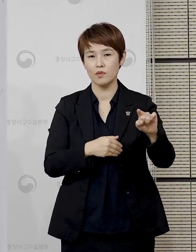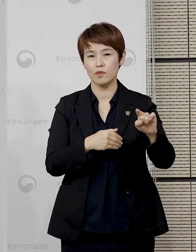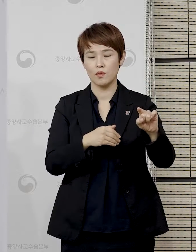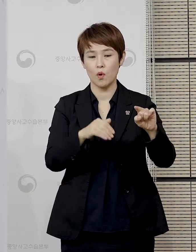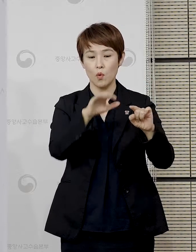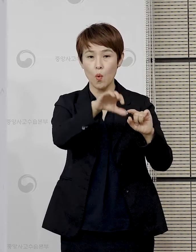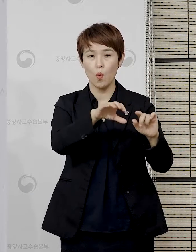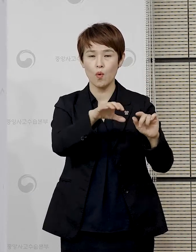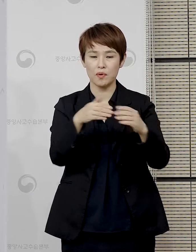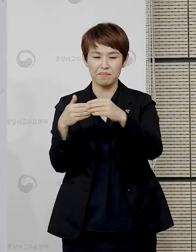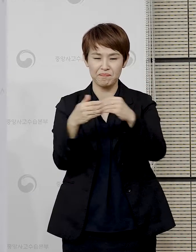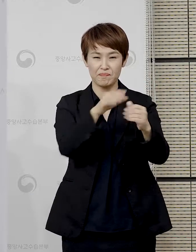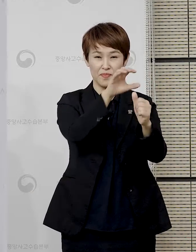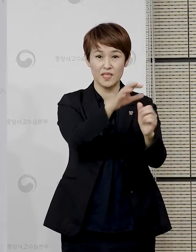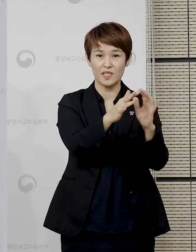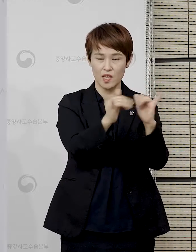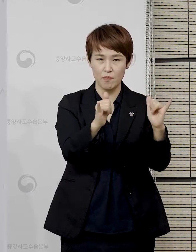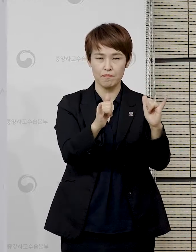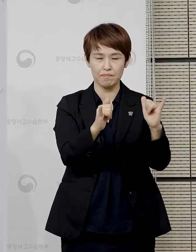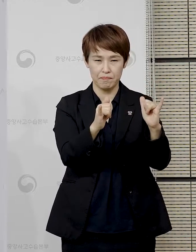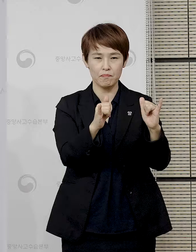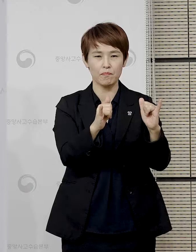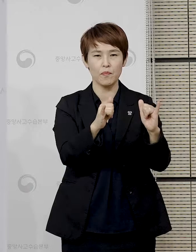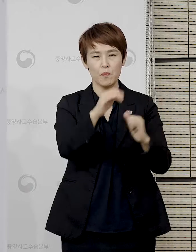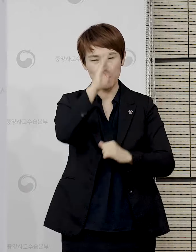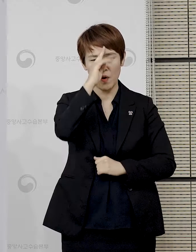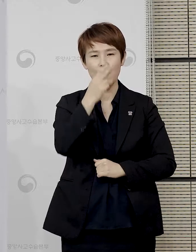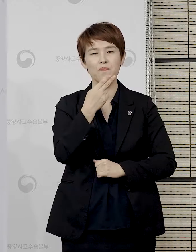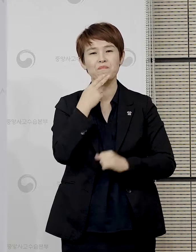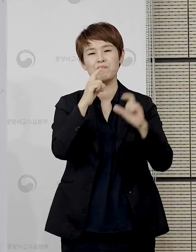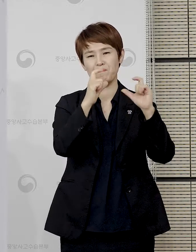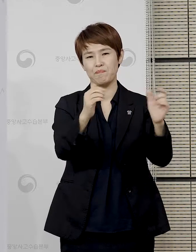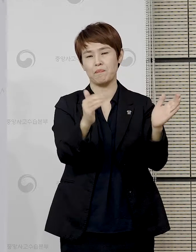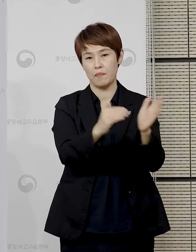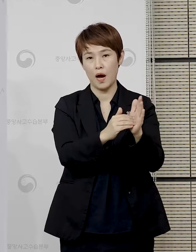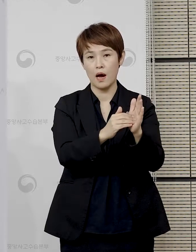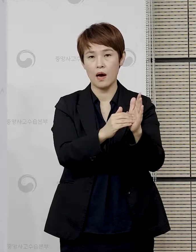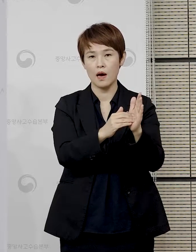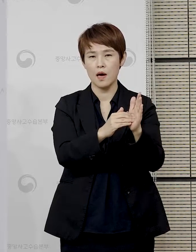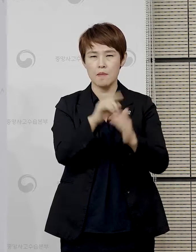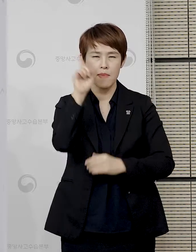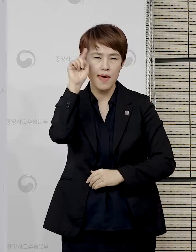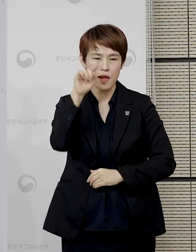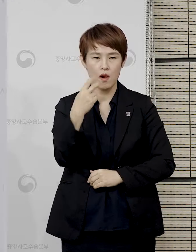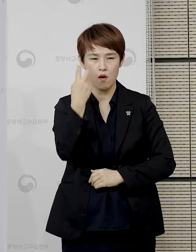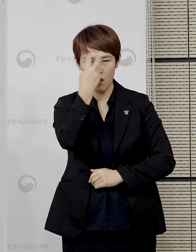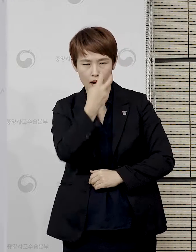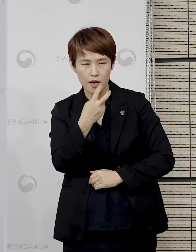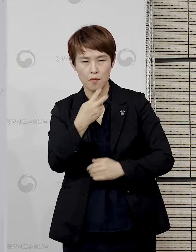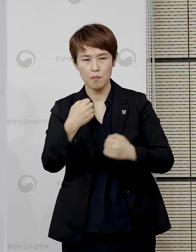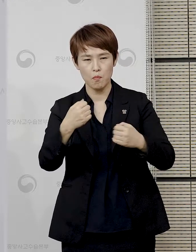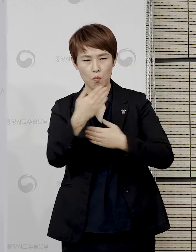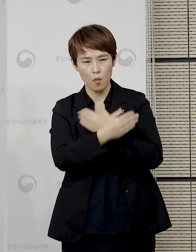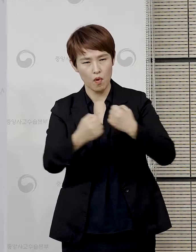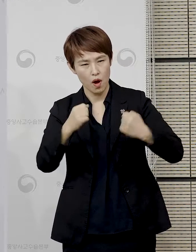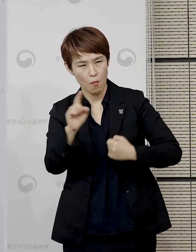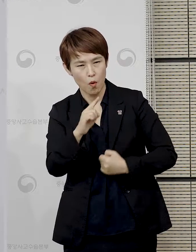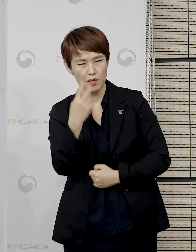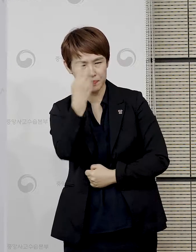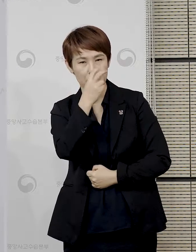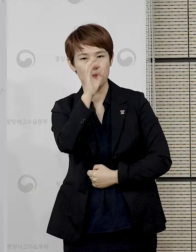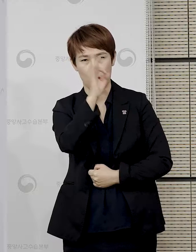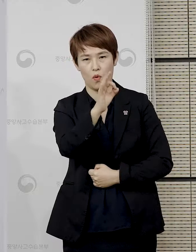모두 진단검사에서 이미 음성 판정을 받은 바 있으나 매일 건강 상태를 확인하고 필요한